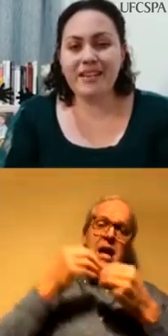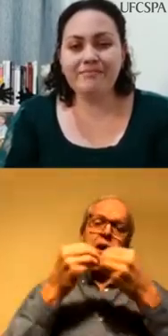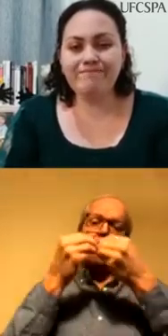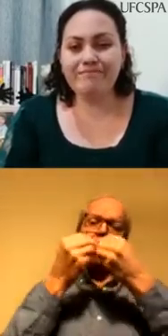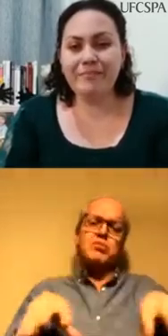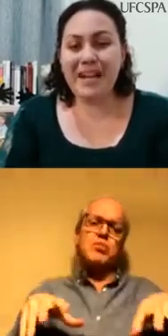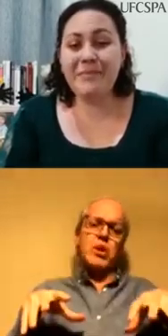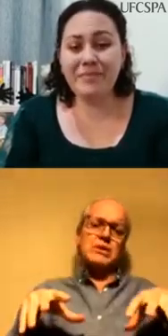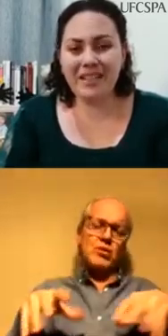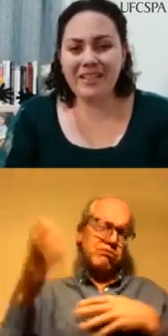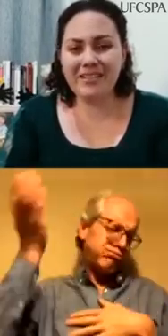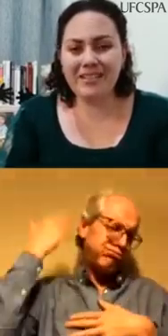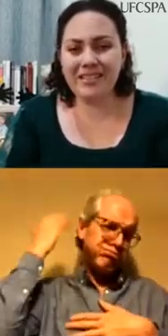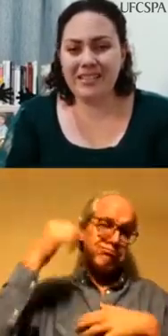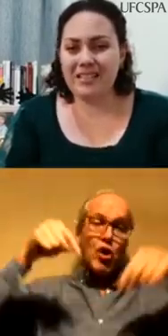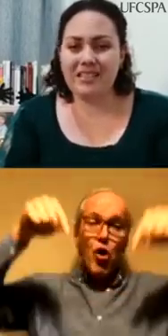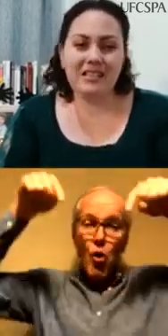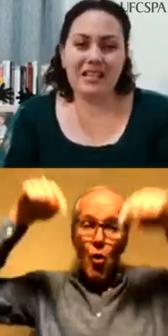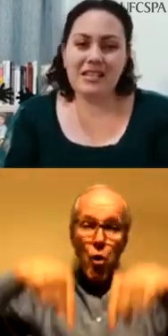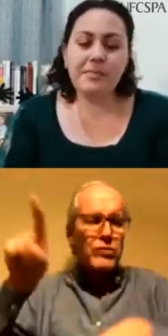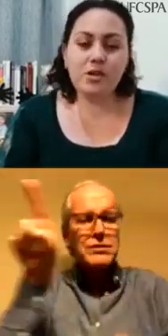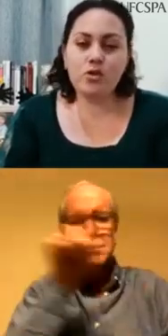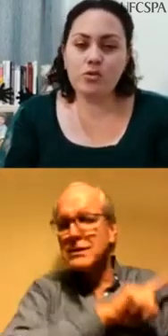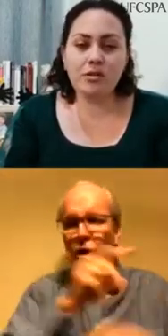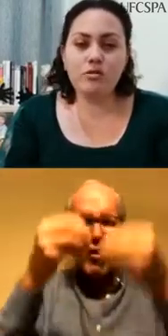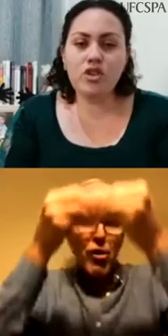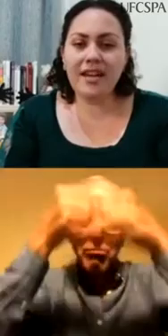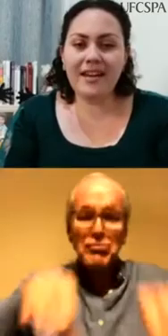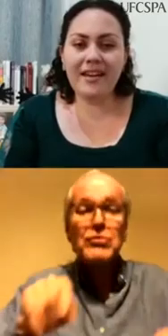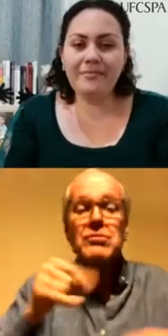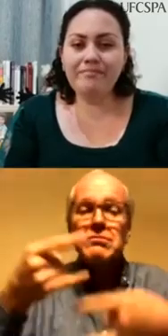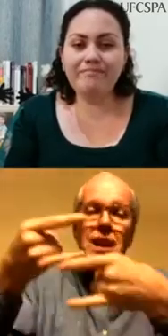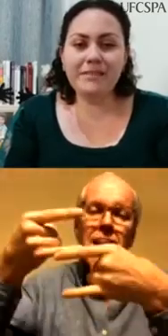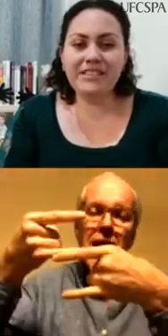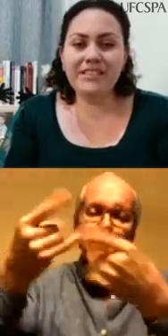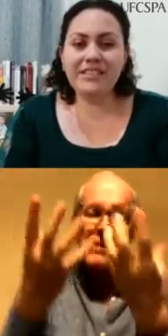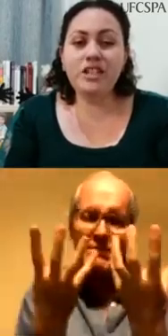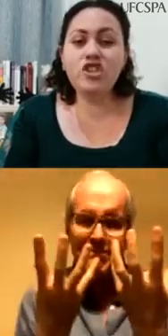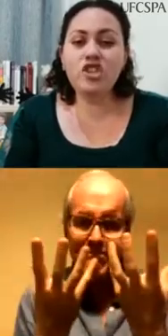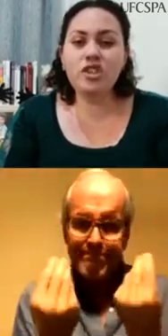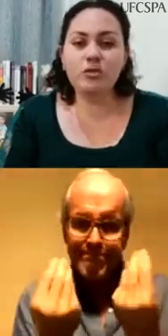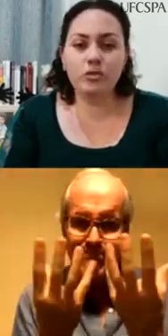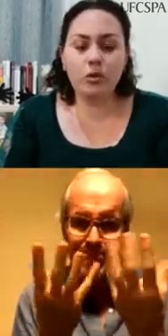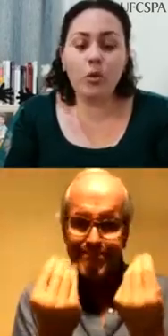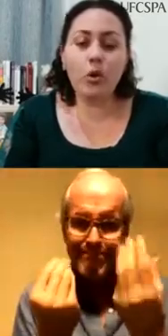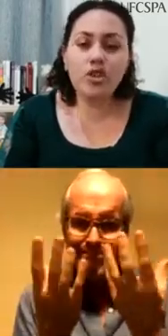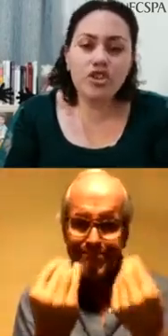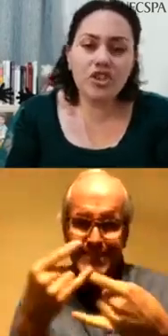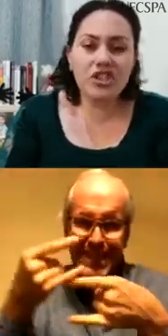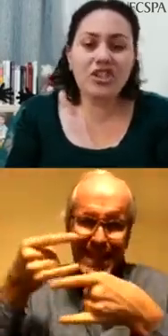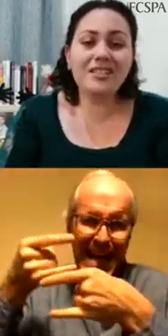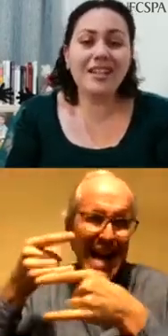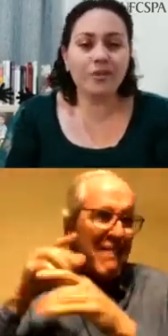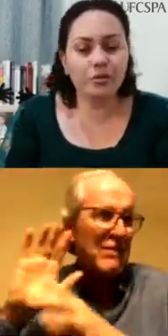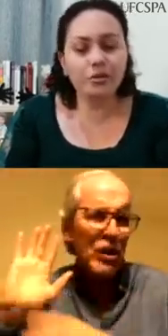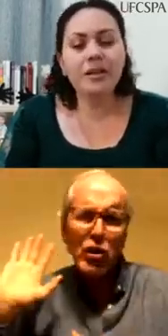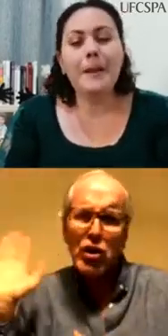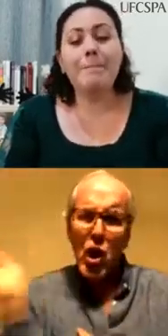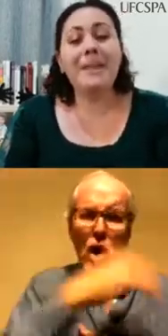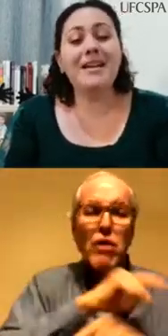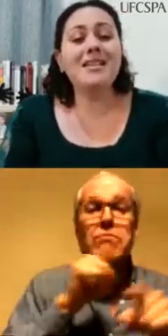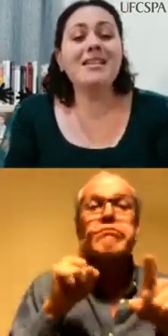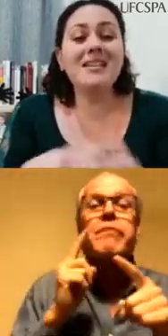Pois é, para mim, esse prejuízo já é antigo. Hoje a gente está